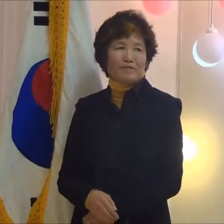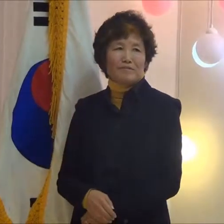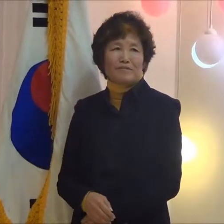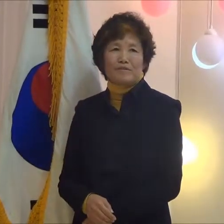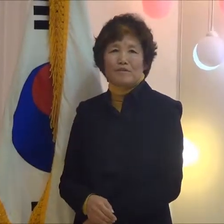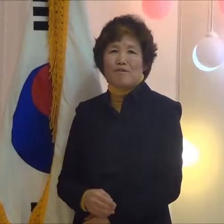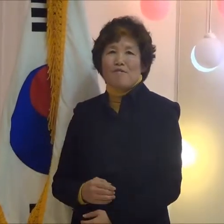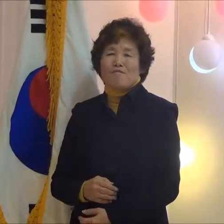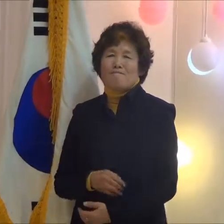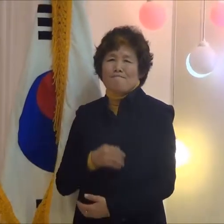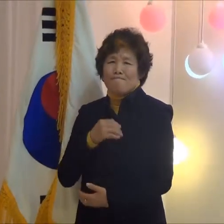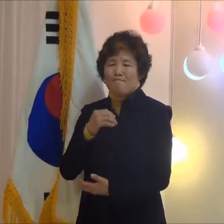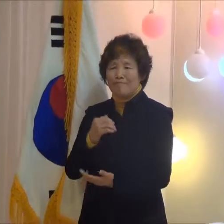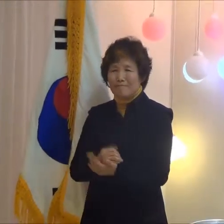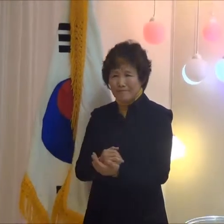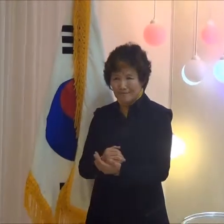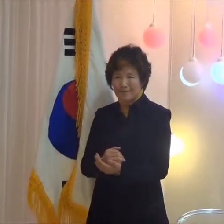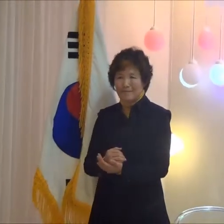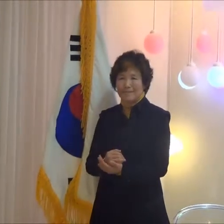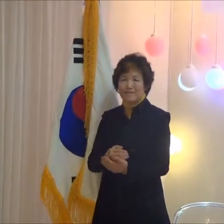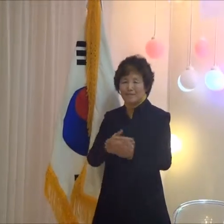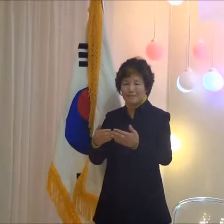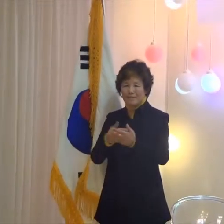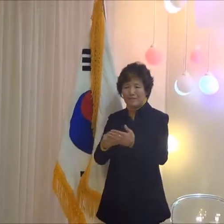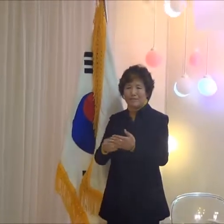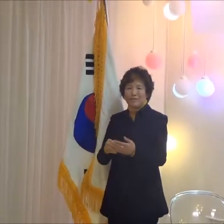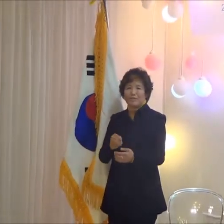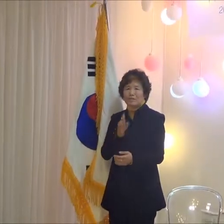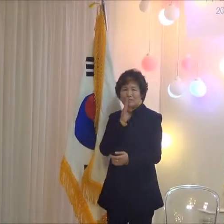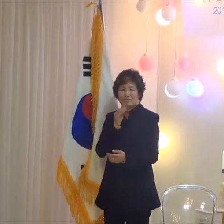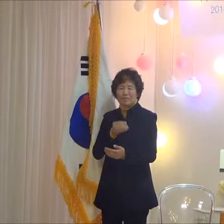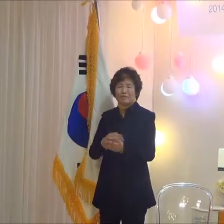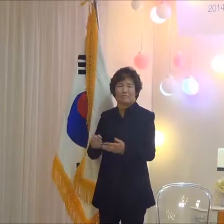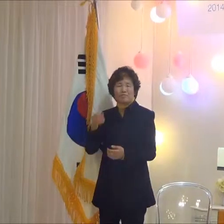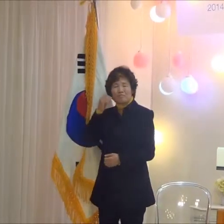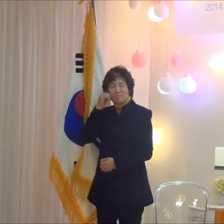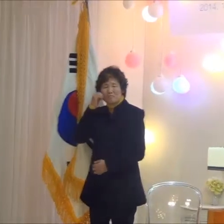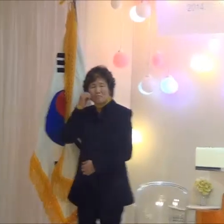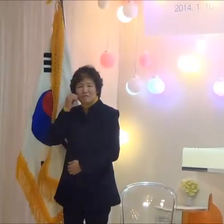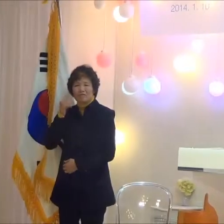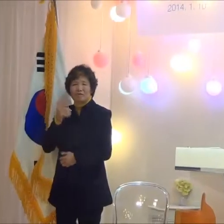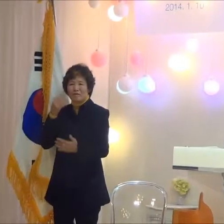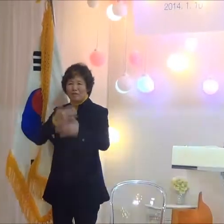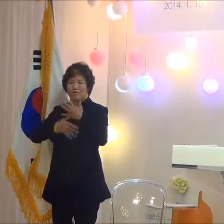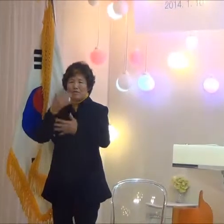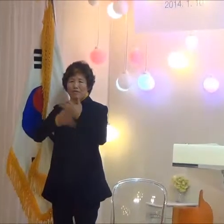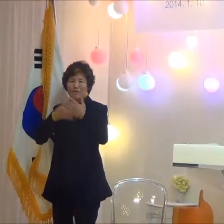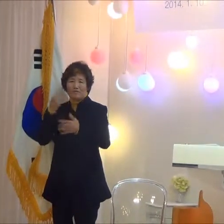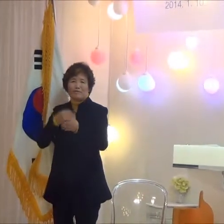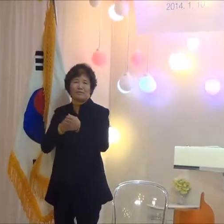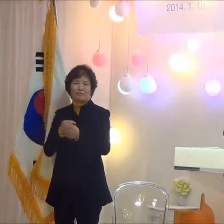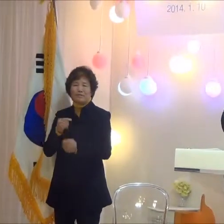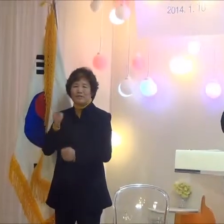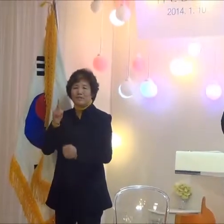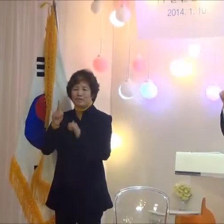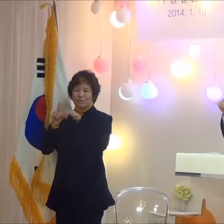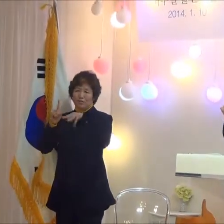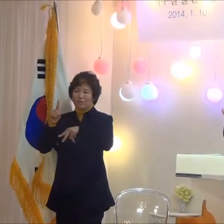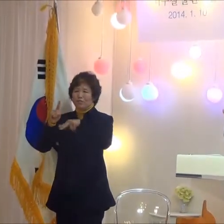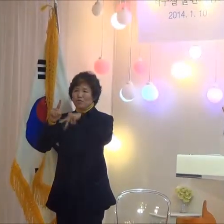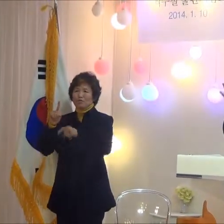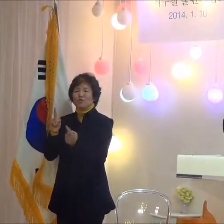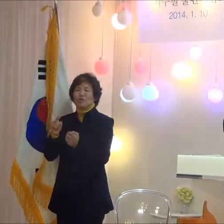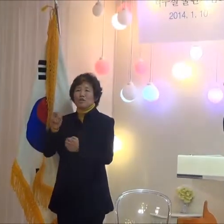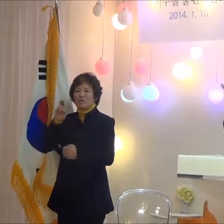너무나 감동적이었습니다. 저는 사실 그림을 진짜 못 그리거든요. 근데 제가 영화를 하면서 영화가 1초에